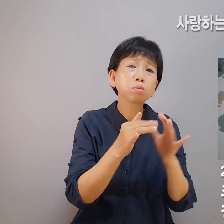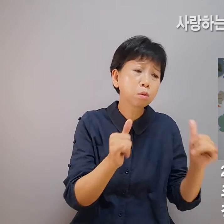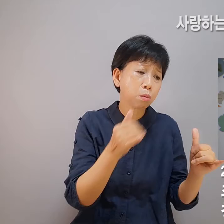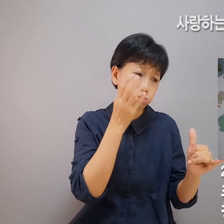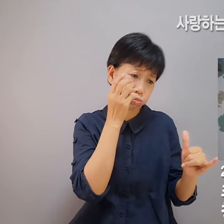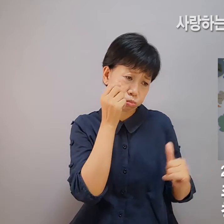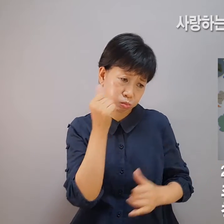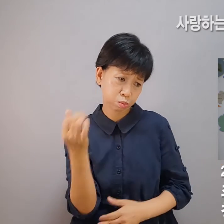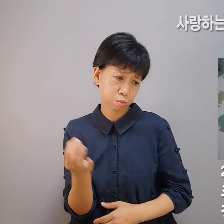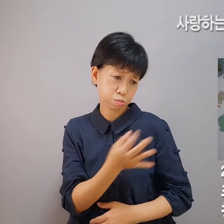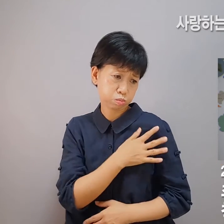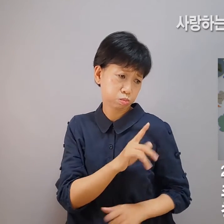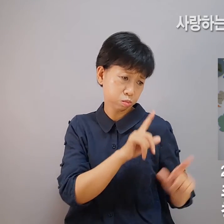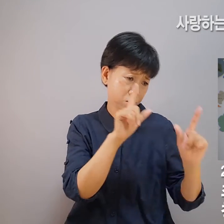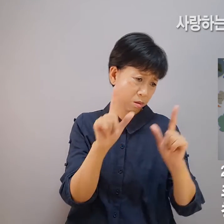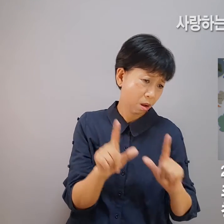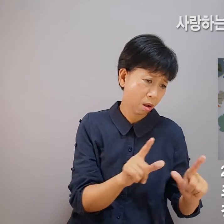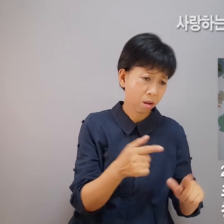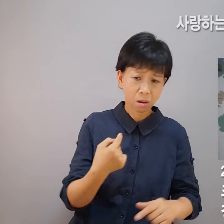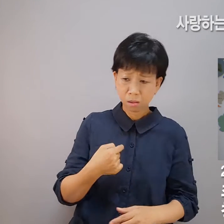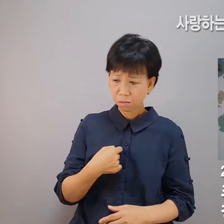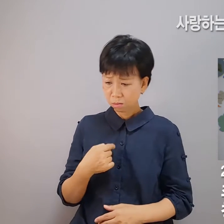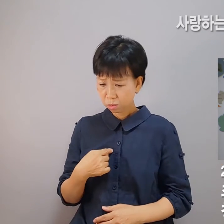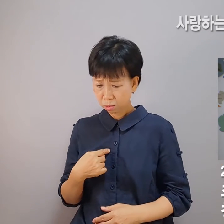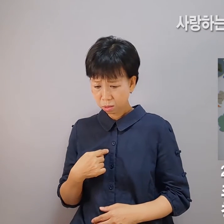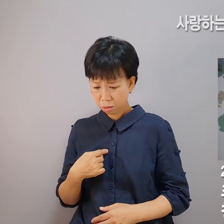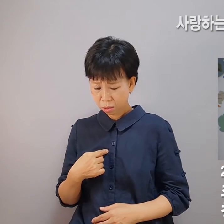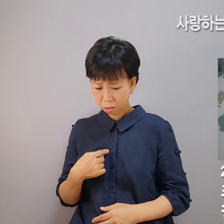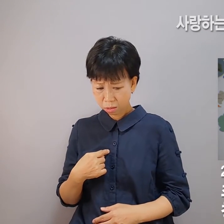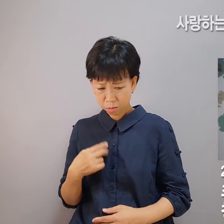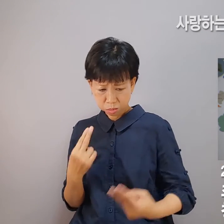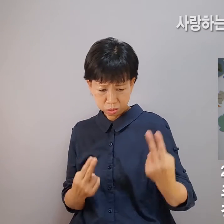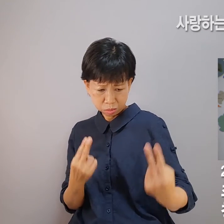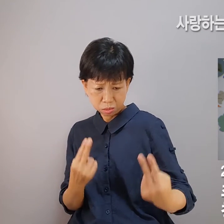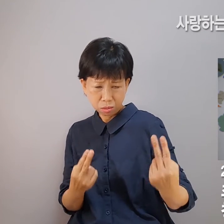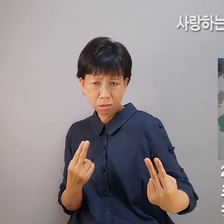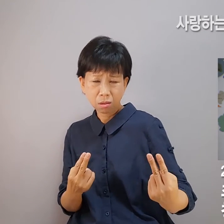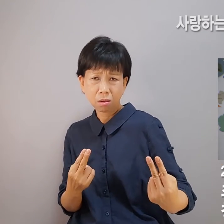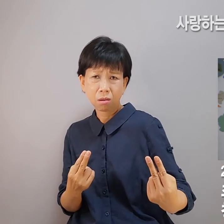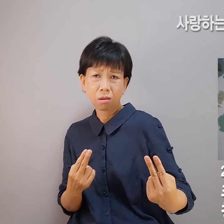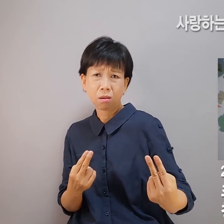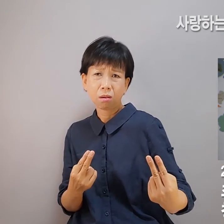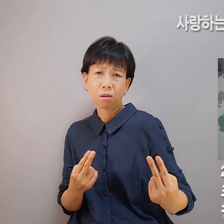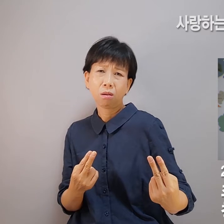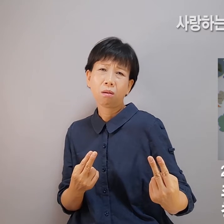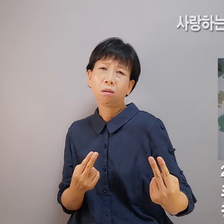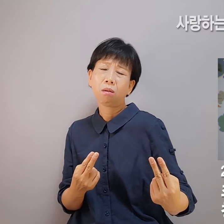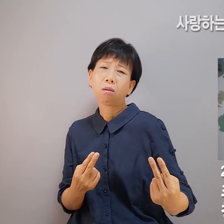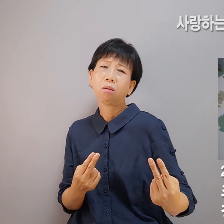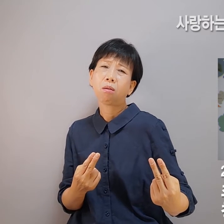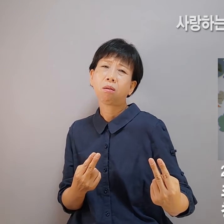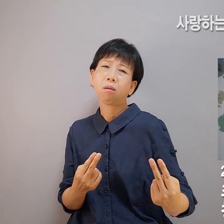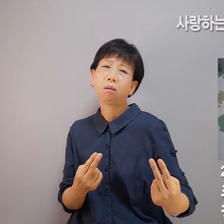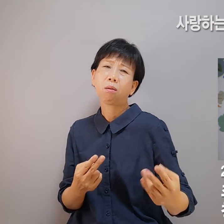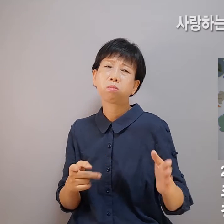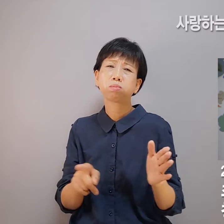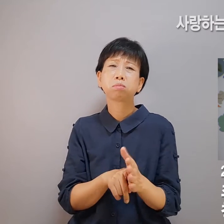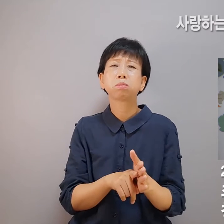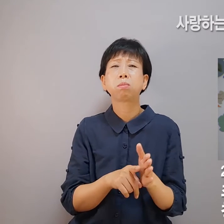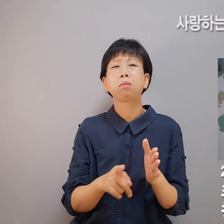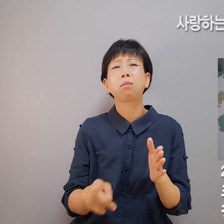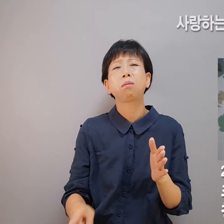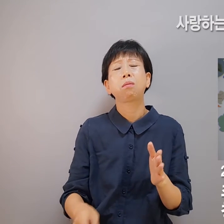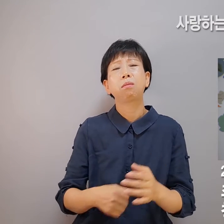삶은 엉망진창의 삶이 되는 걸까요? 이런 생각이 예수를 잘 믿으려고